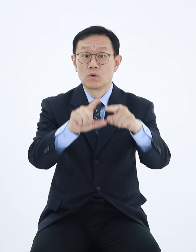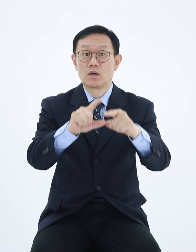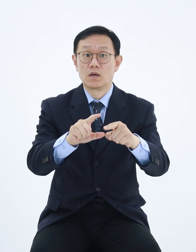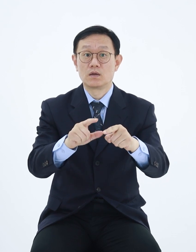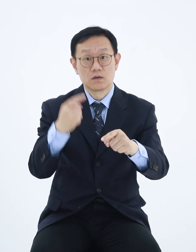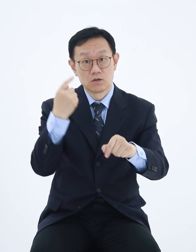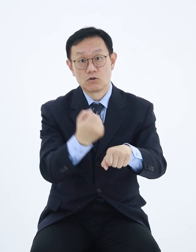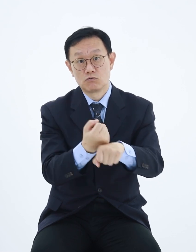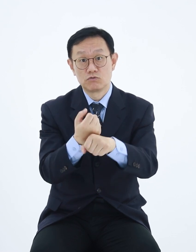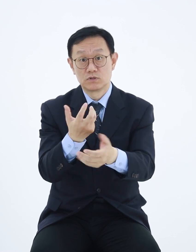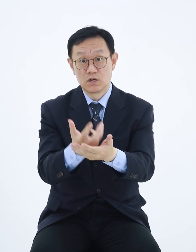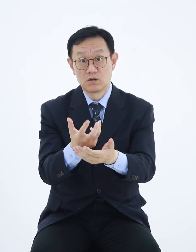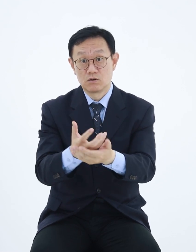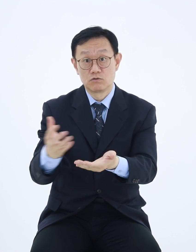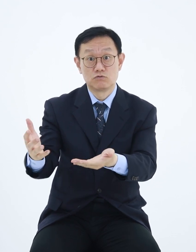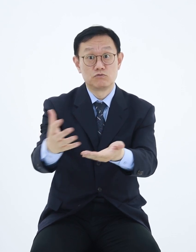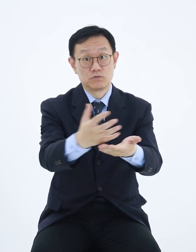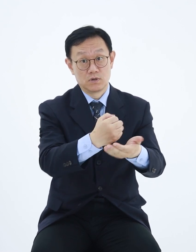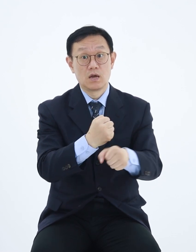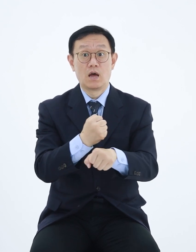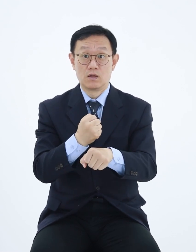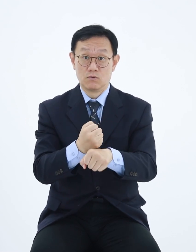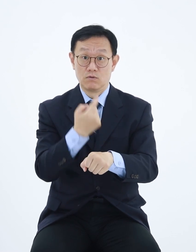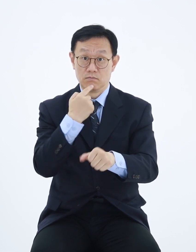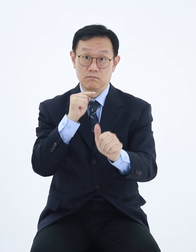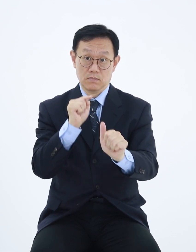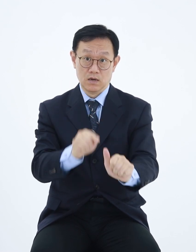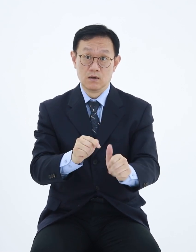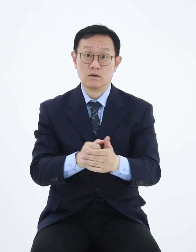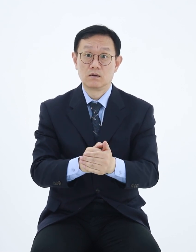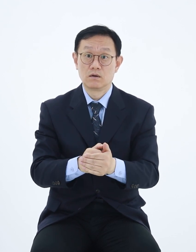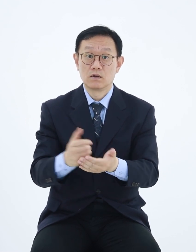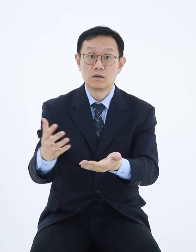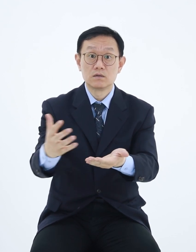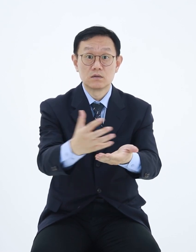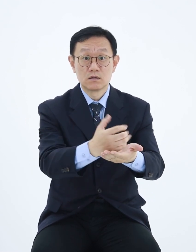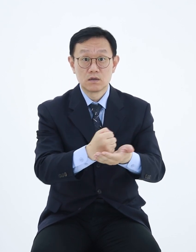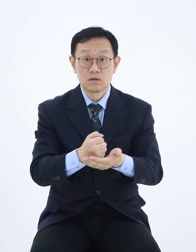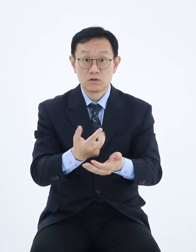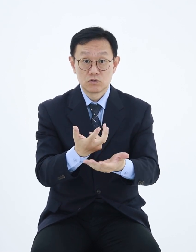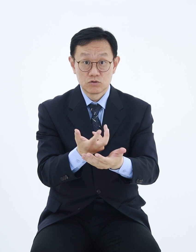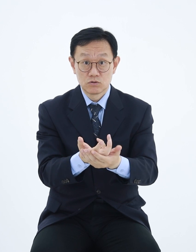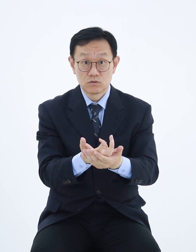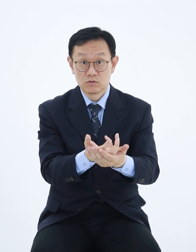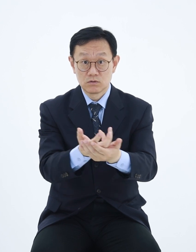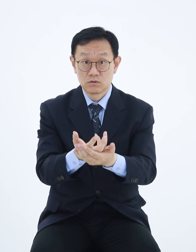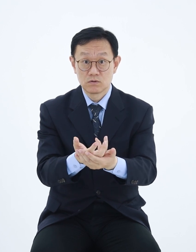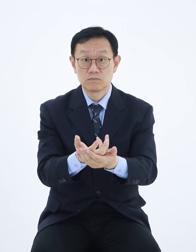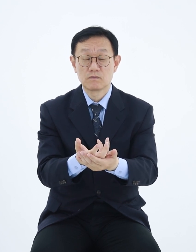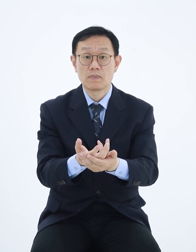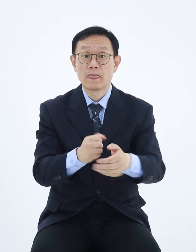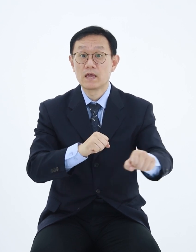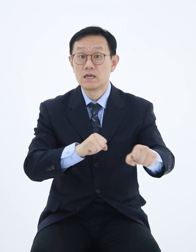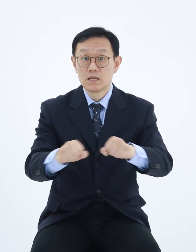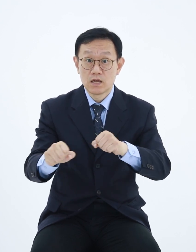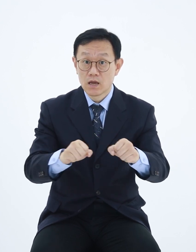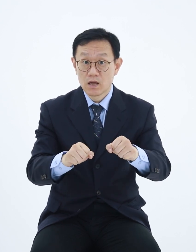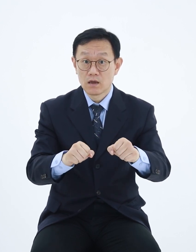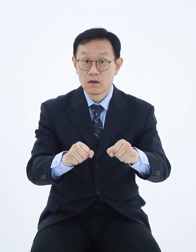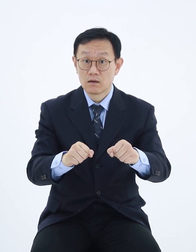연구자료 등의 정보를 수집하도록 하고 있습니다. 수집된 정보는 당사국의 협약 이행 여부를 평가하고 장애인이